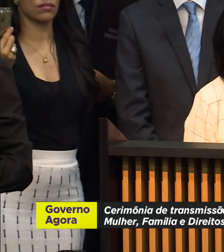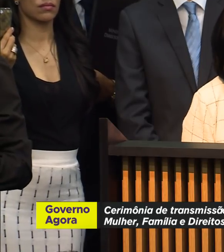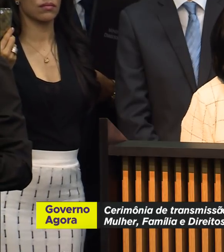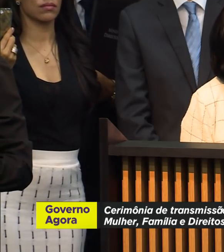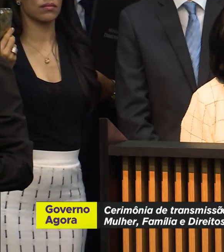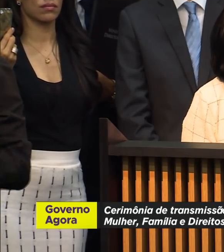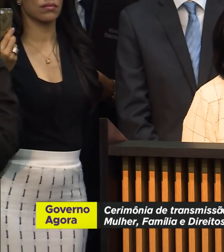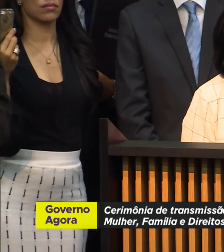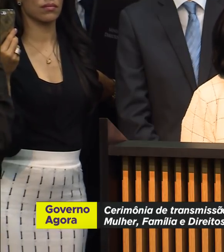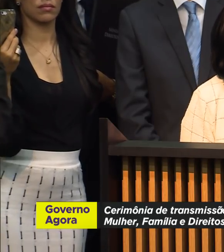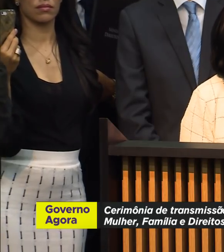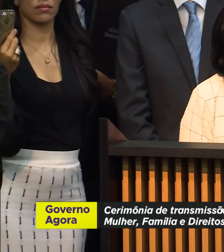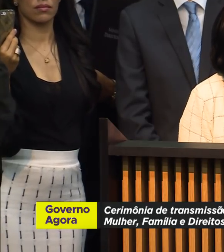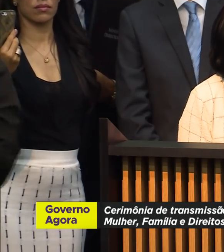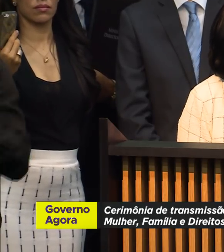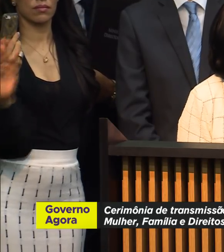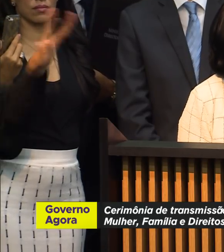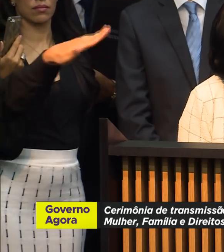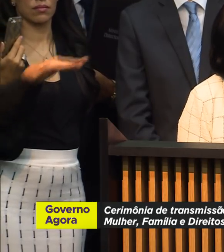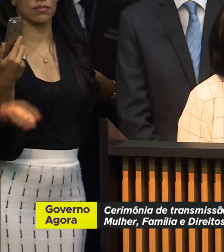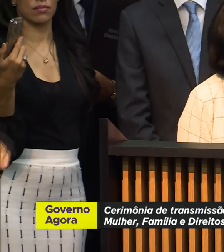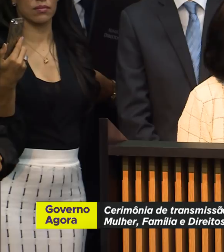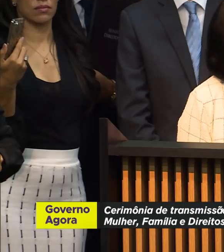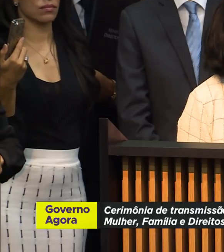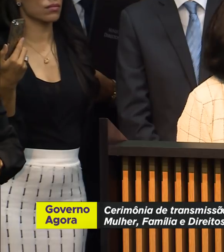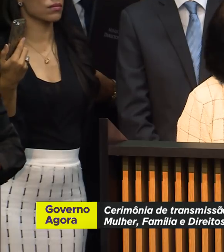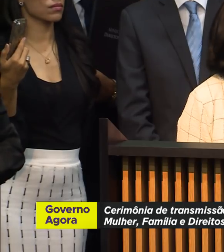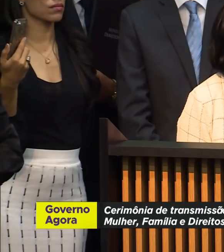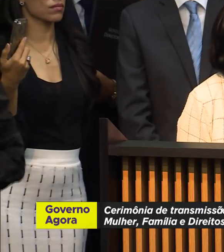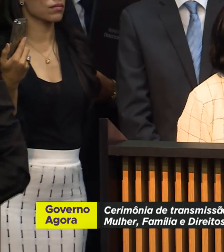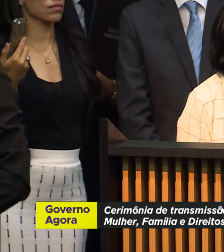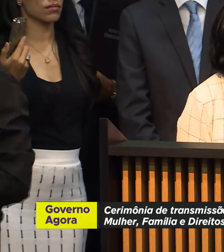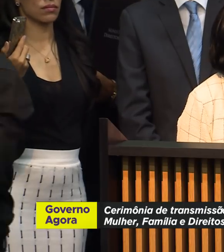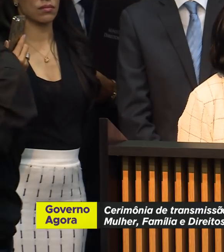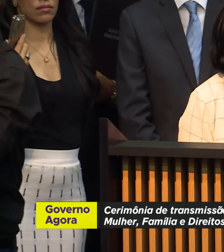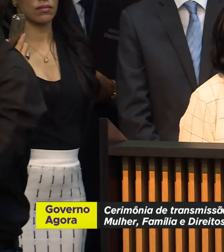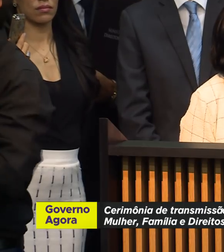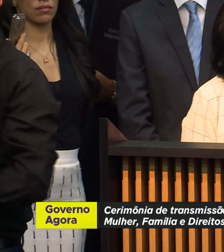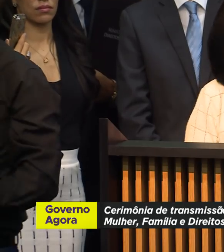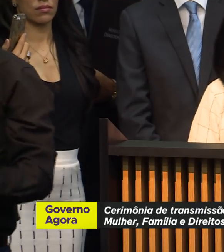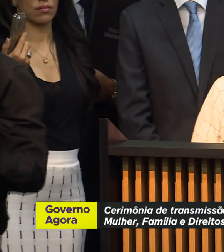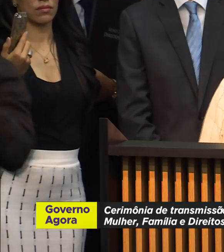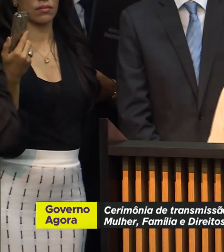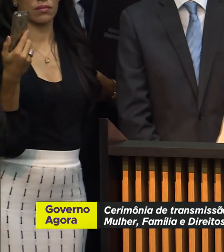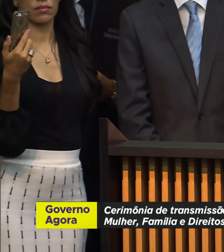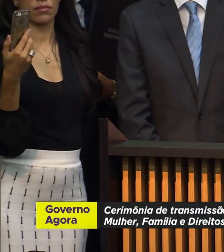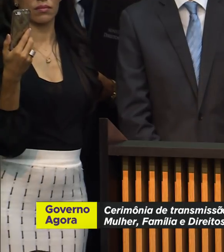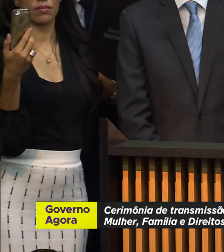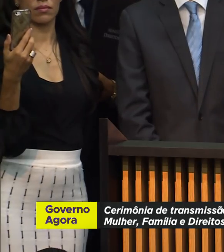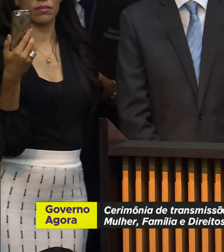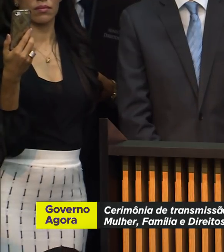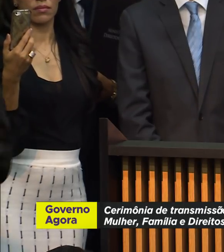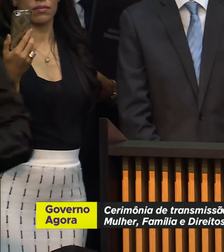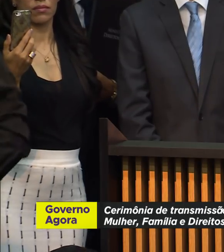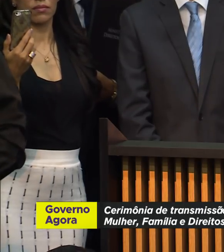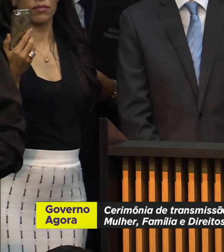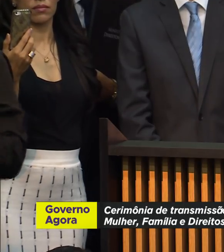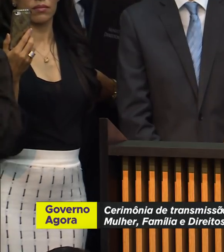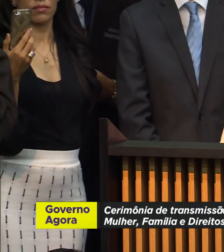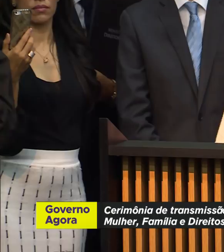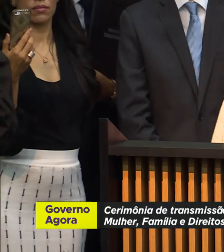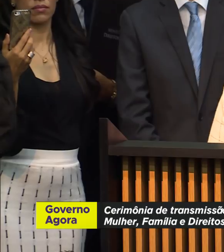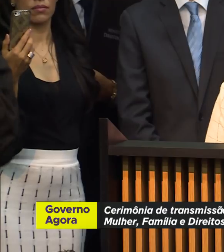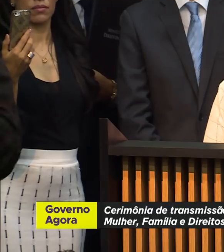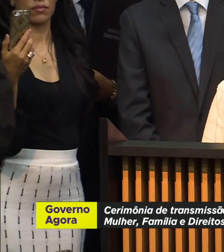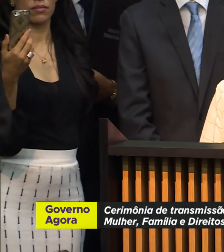É o choro, ministro Osmar, que os governos anteriores não escutaram. É o choro que os presidentes anteriores da